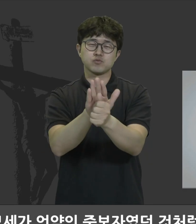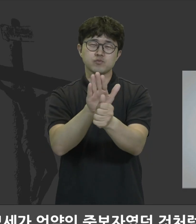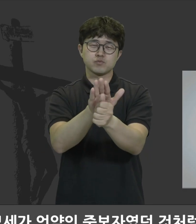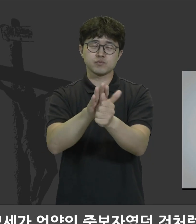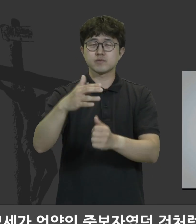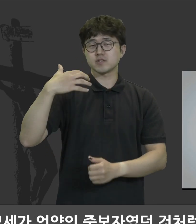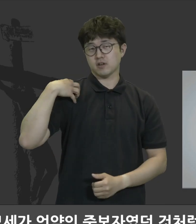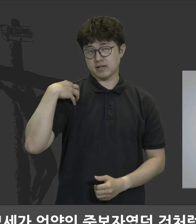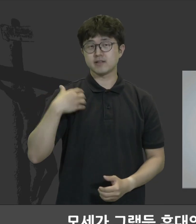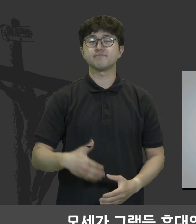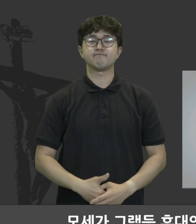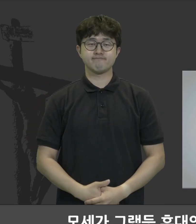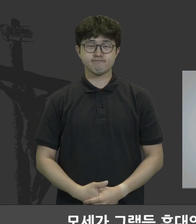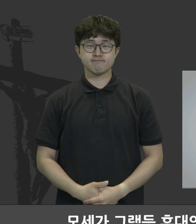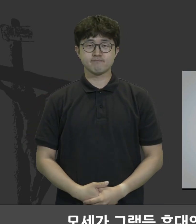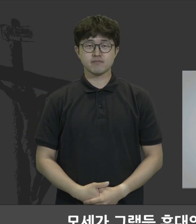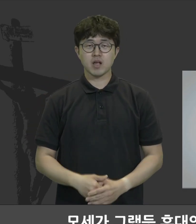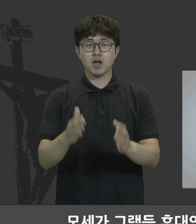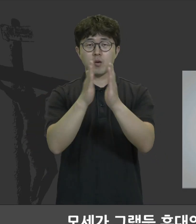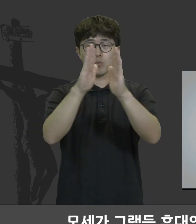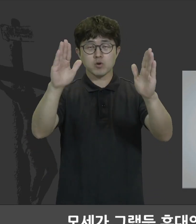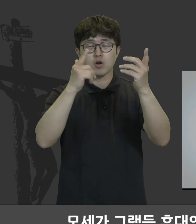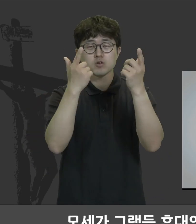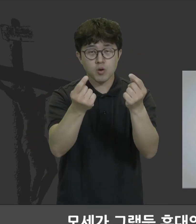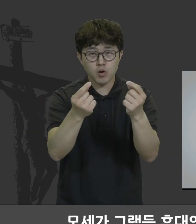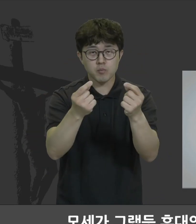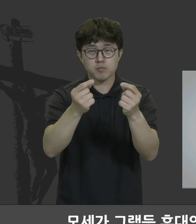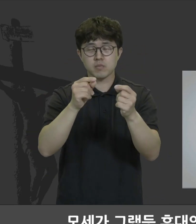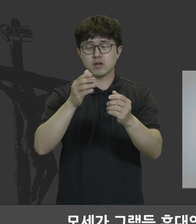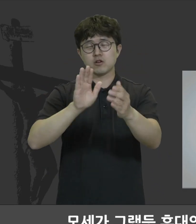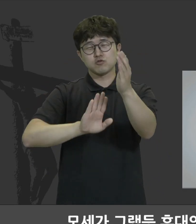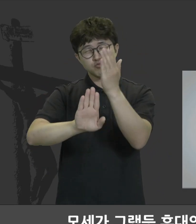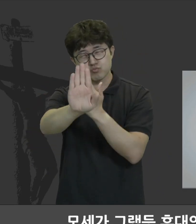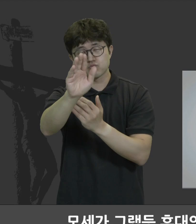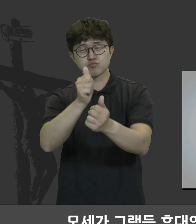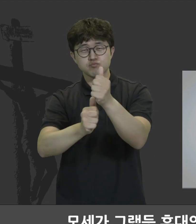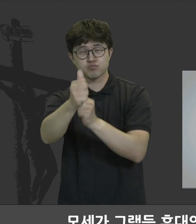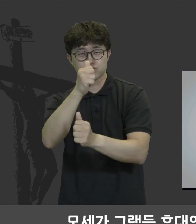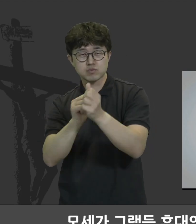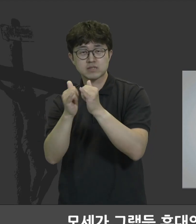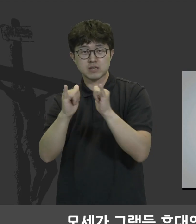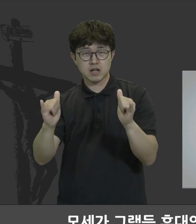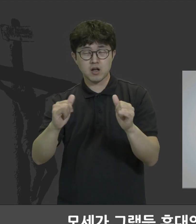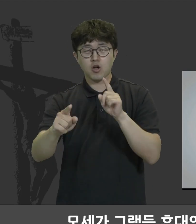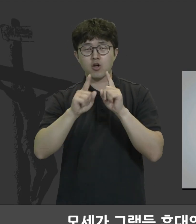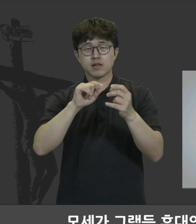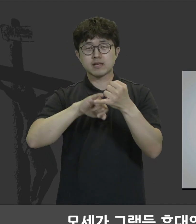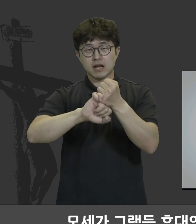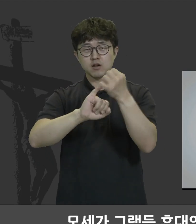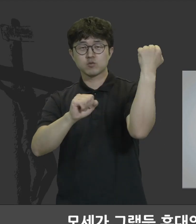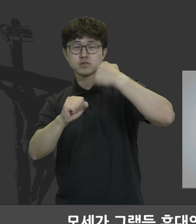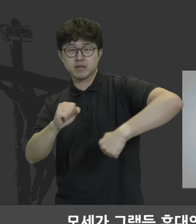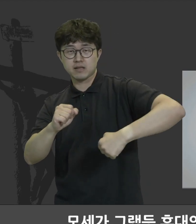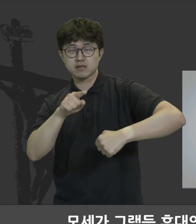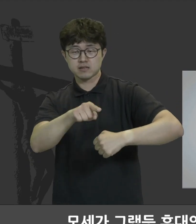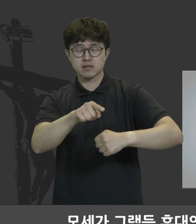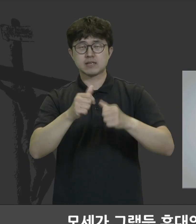했습니다. 모세가 그랬듯 후대의 선지자들도 언약을 깬 백성들에게 반드시 임할 심판을